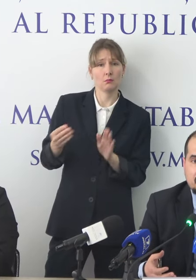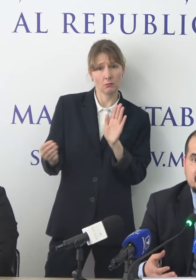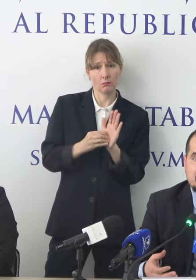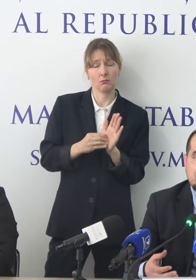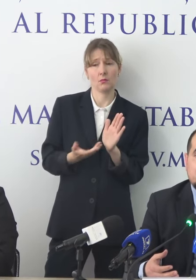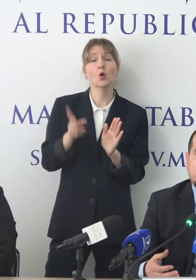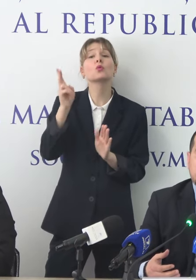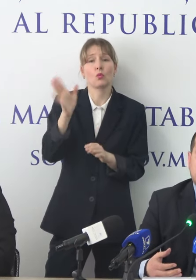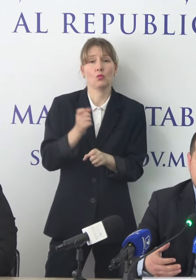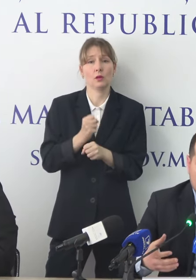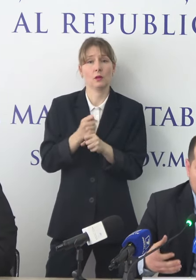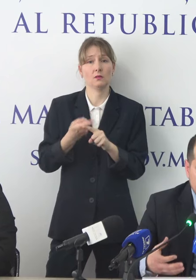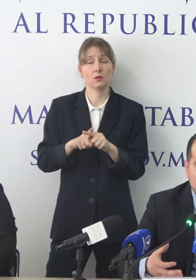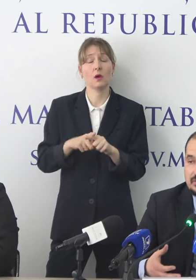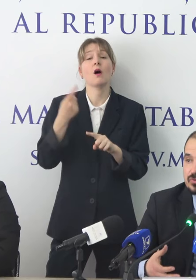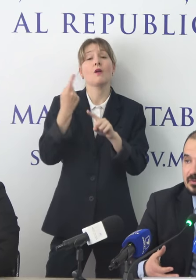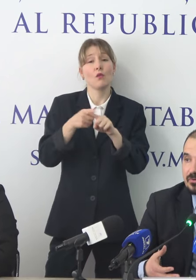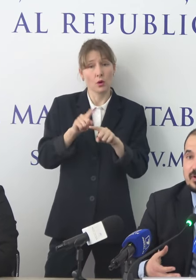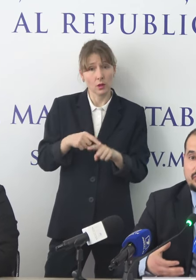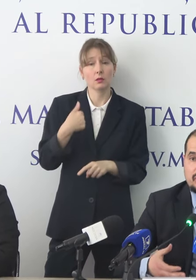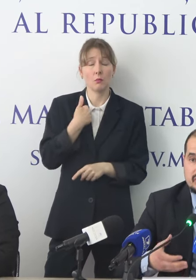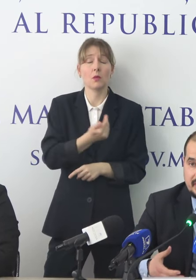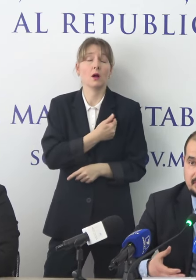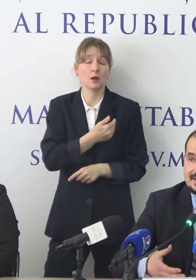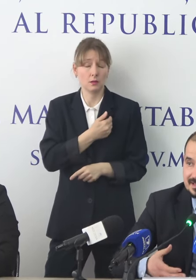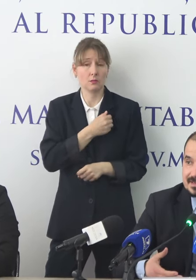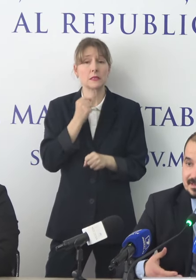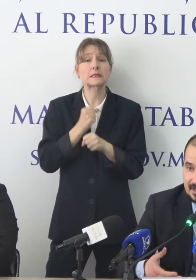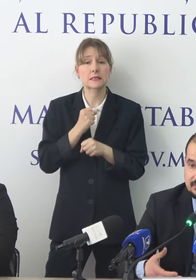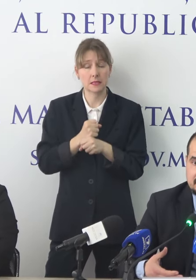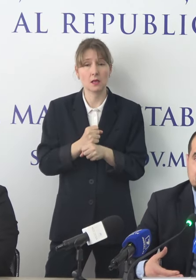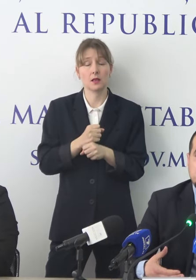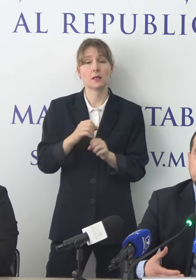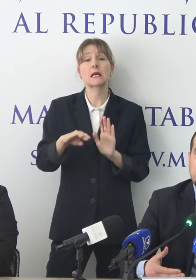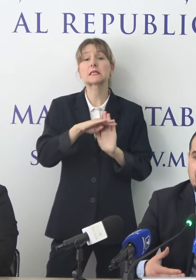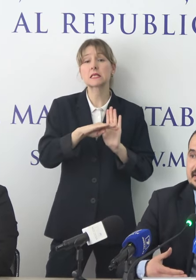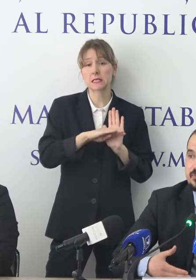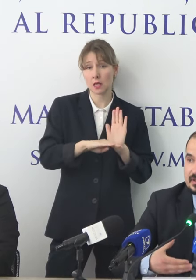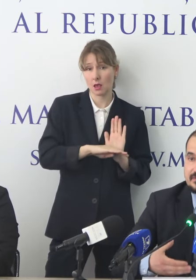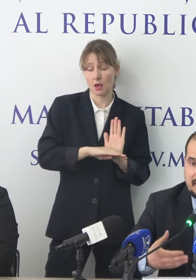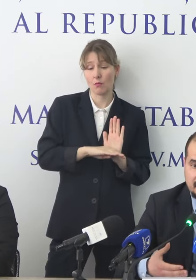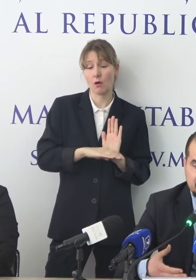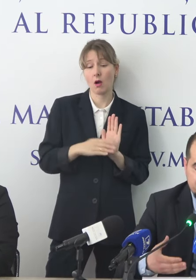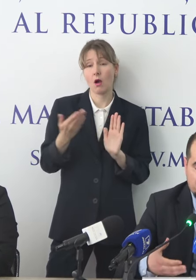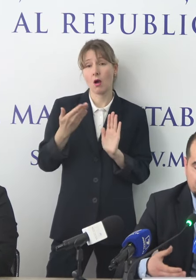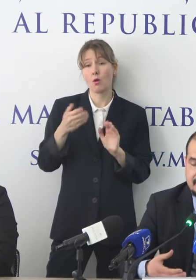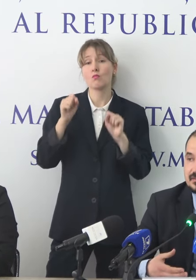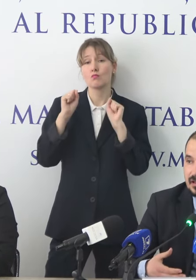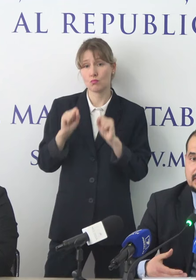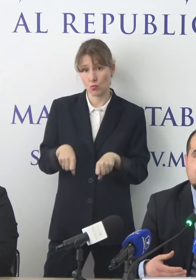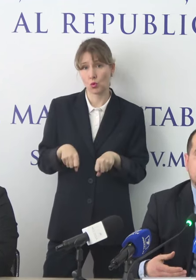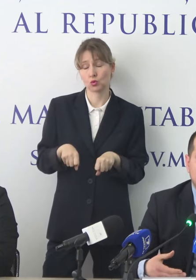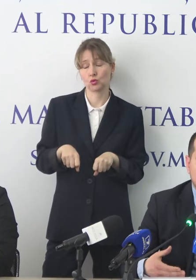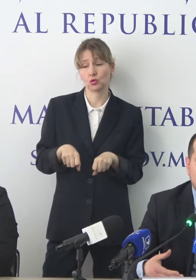Cine să facă lucrul ăsta? Deci asta noi construim acum. Noi construim acel sistem care să fac față